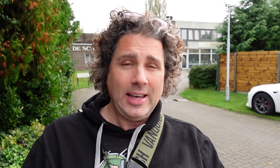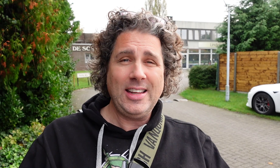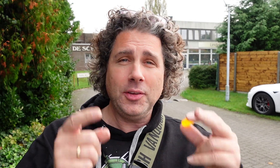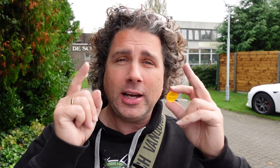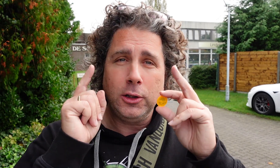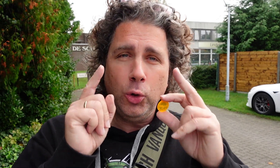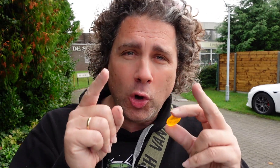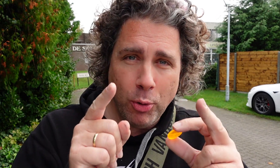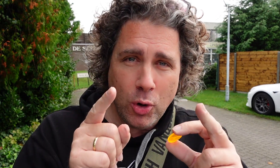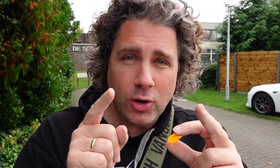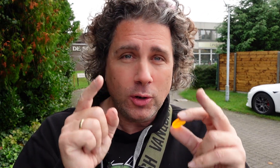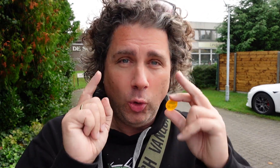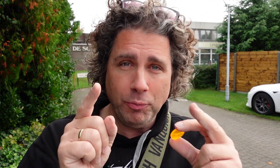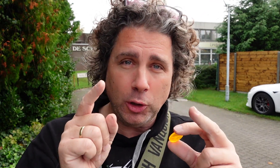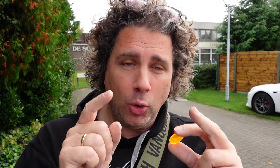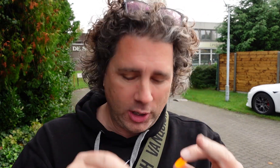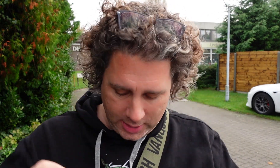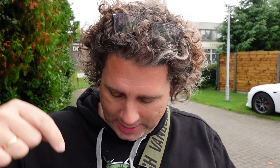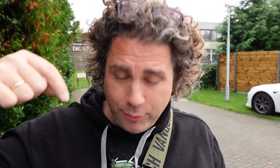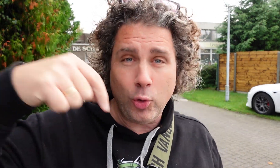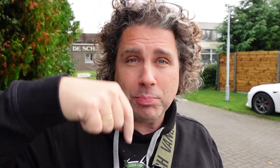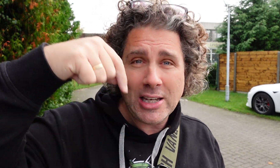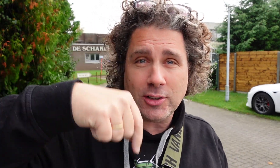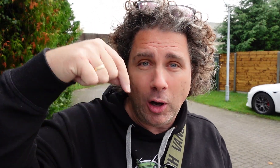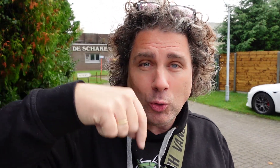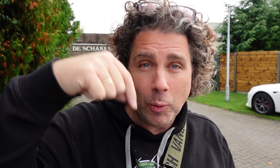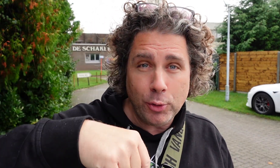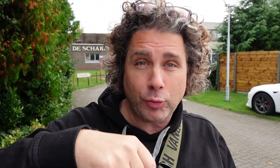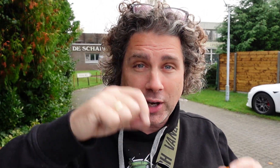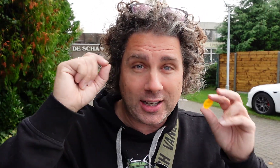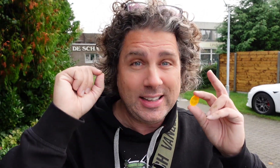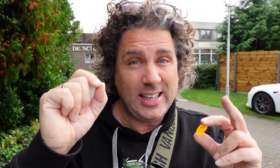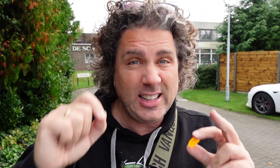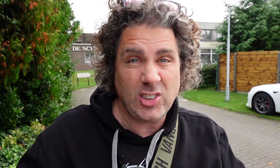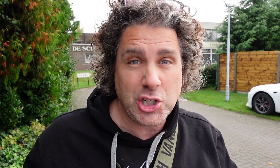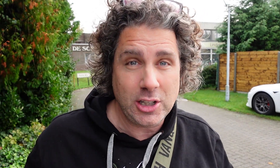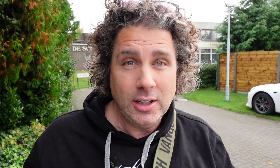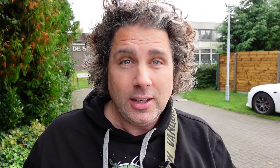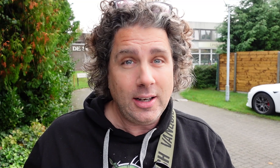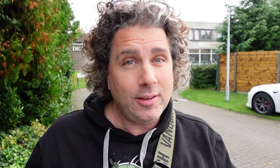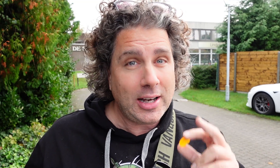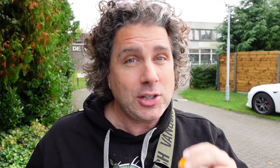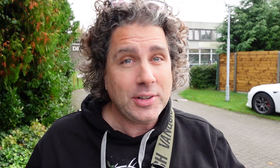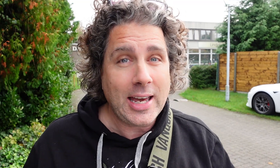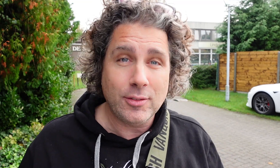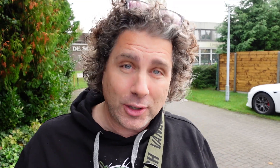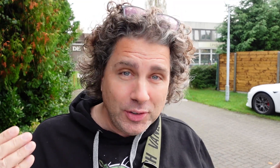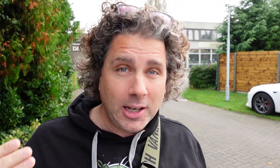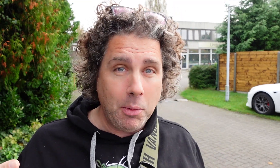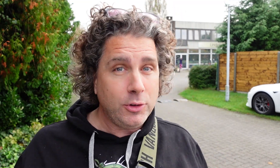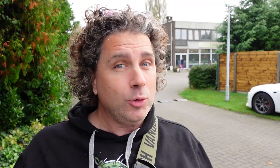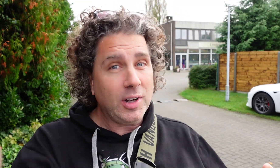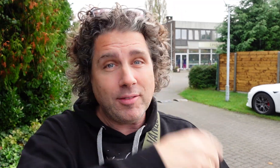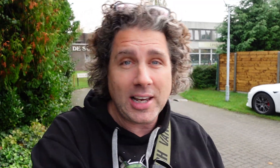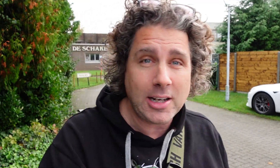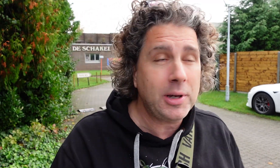halen en dan naar het logboek om te loggen en volgens mij zit er ook nog een puzzel vraag in het tasje eh we gaan eens even kijken wat we hier